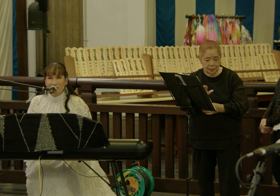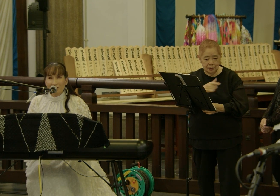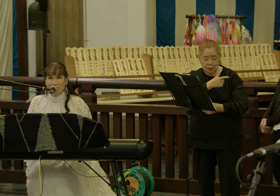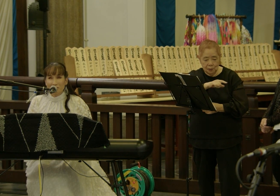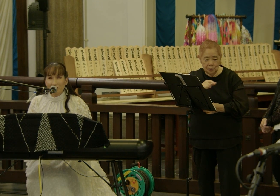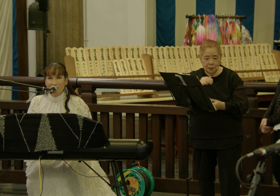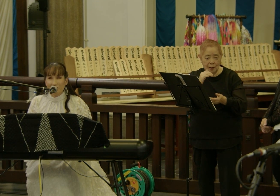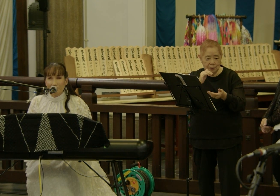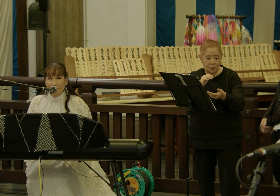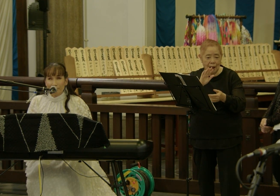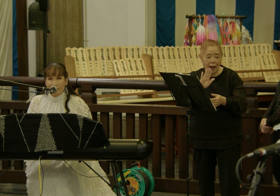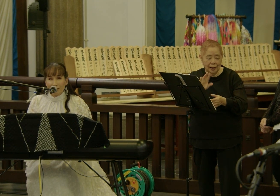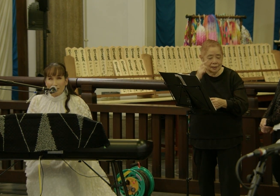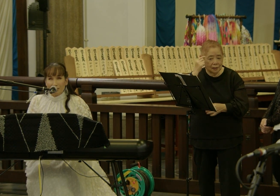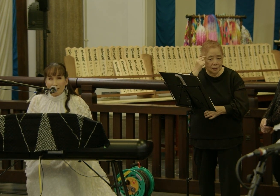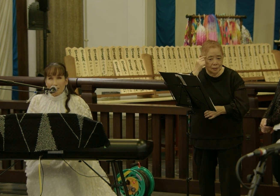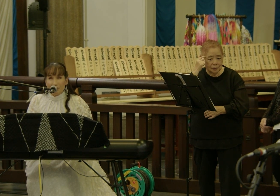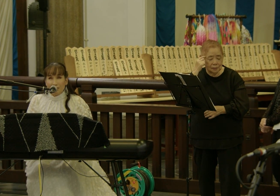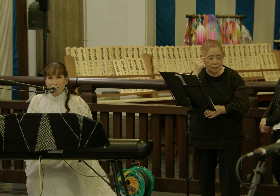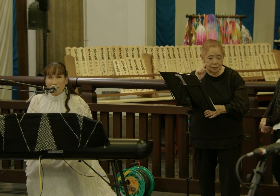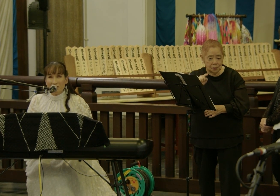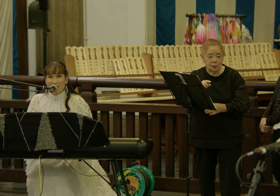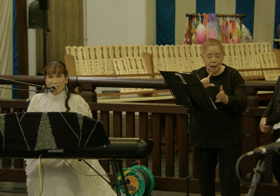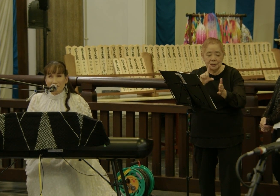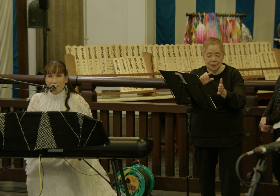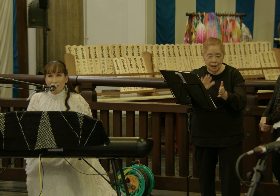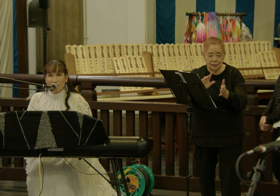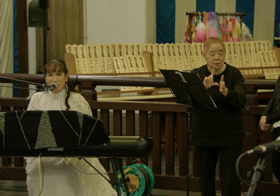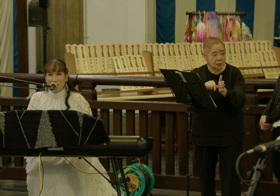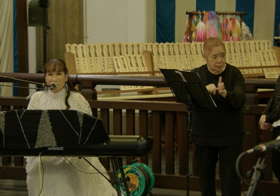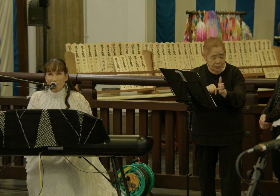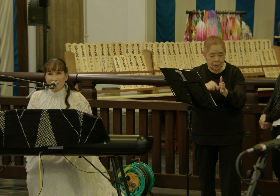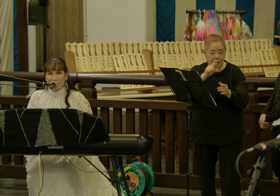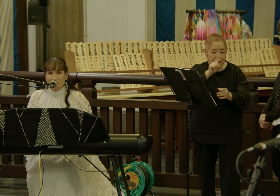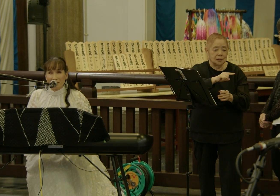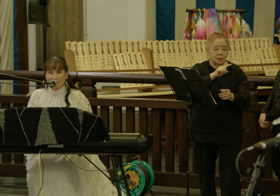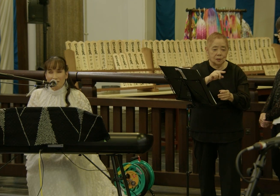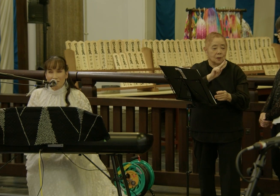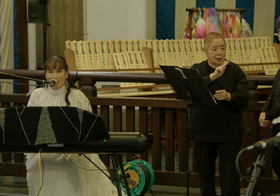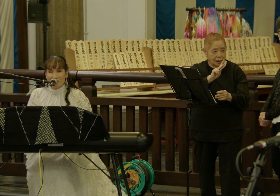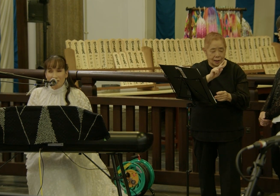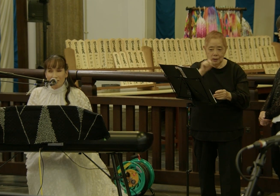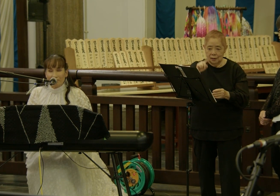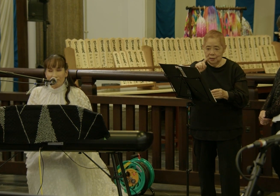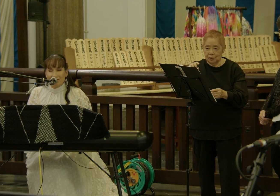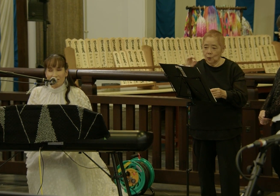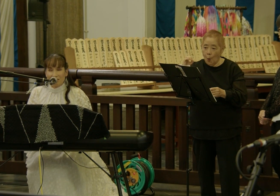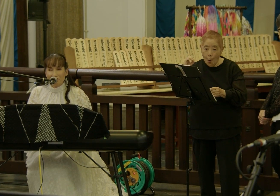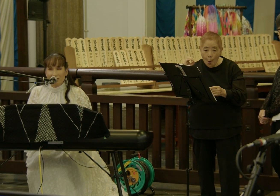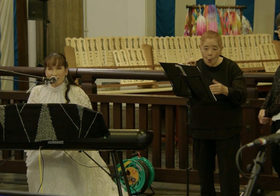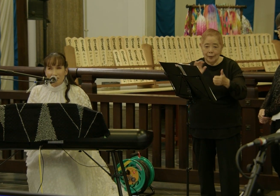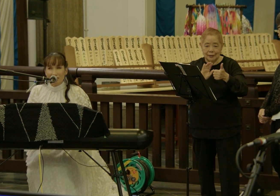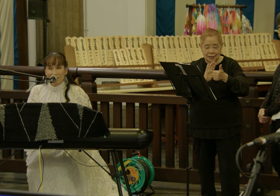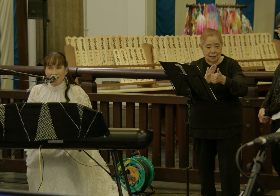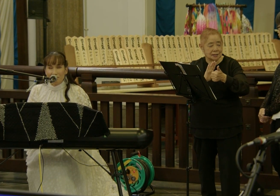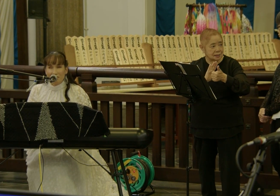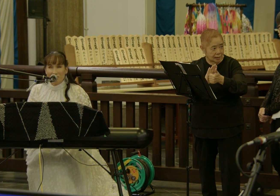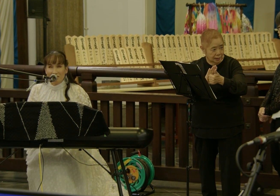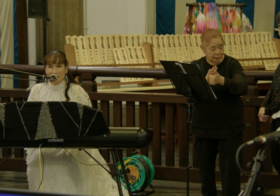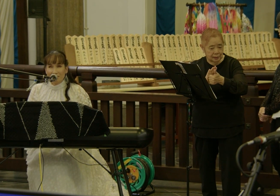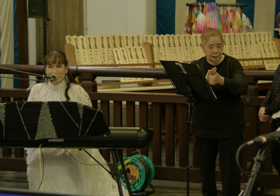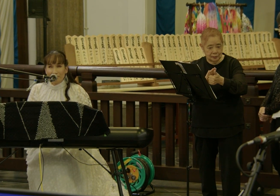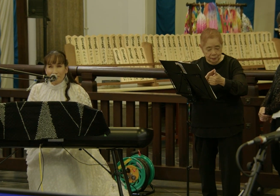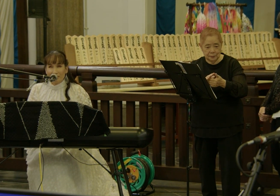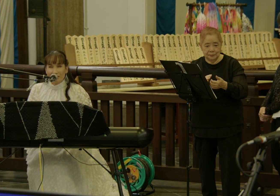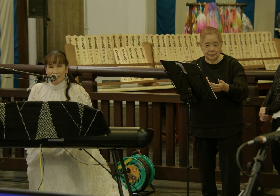なことがあるときに、人が人を元気づけたり力づけたりね、慰め